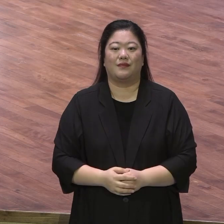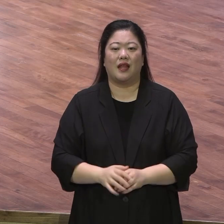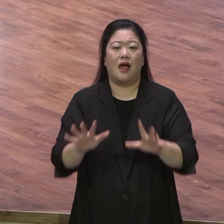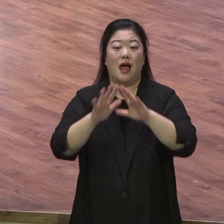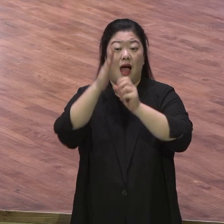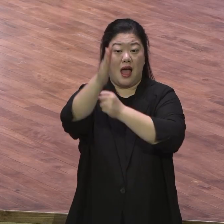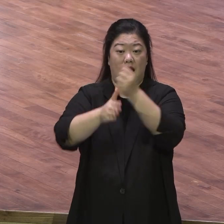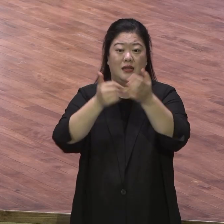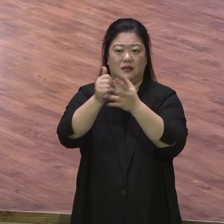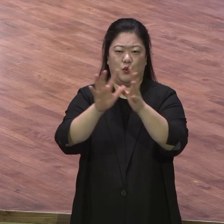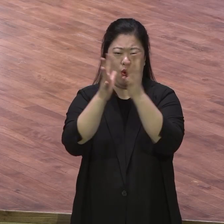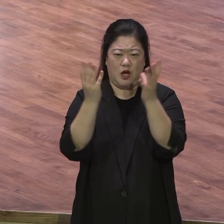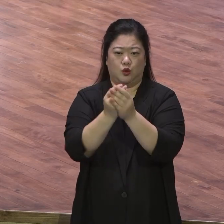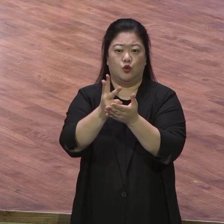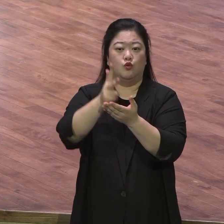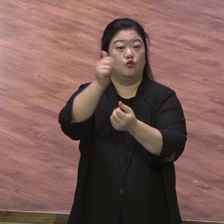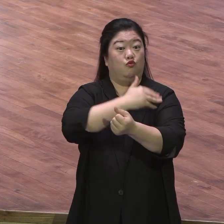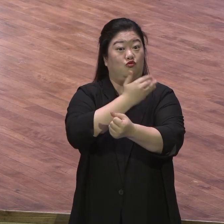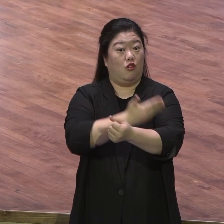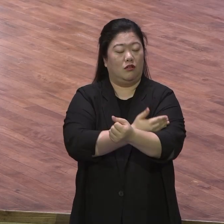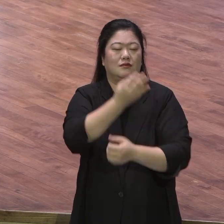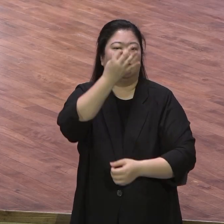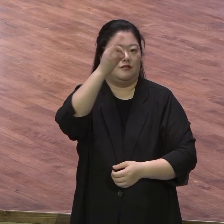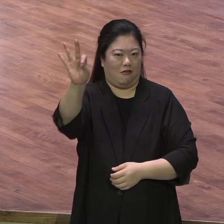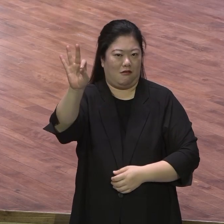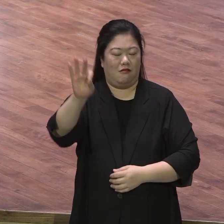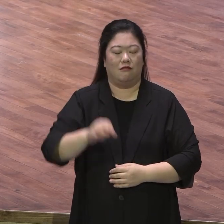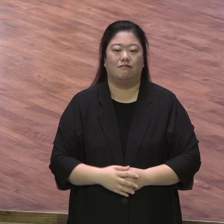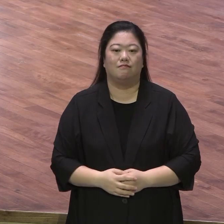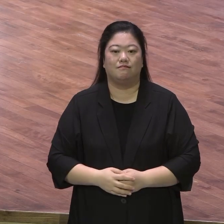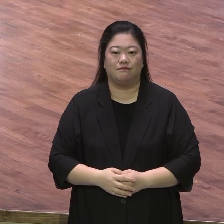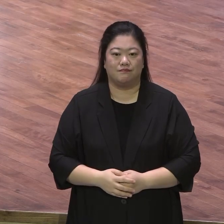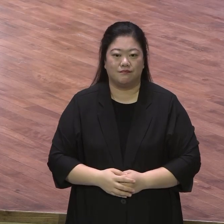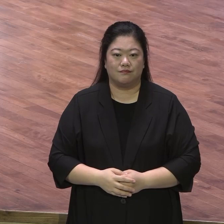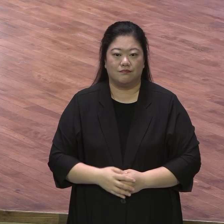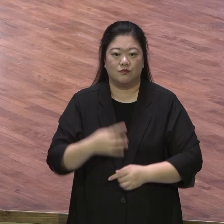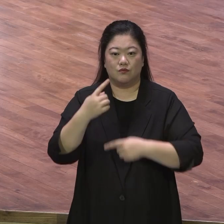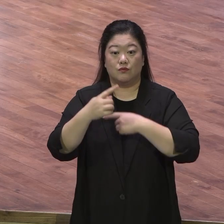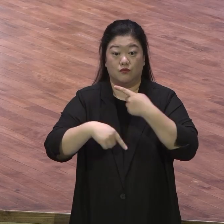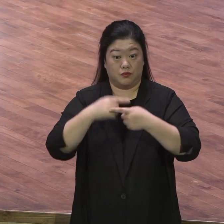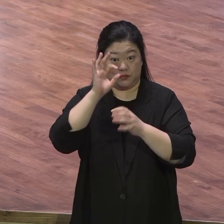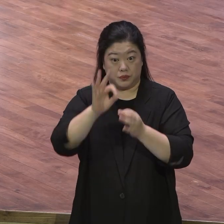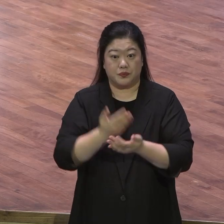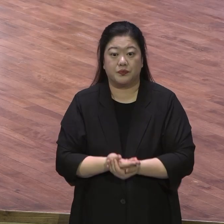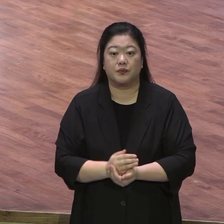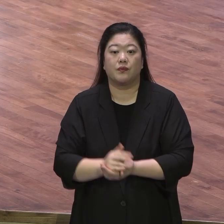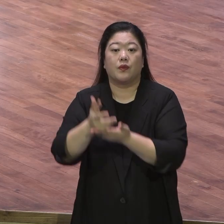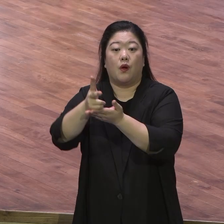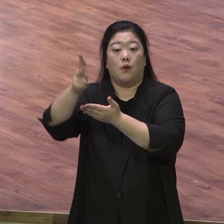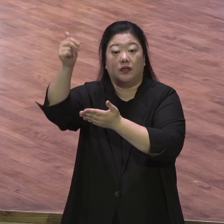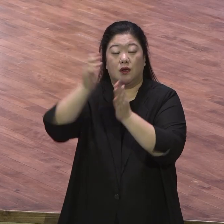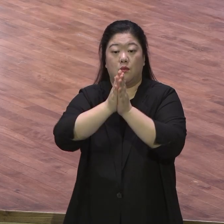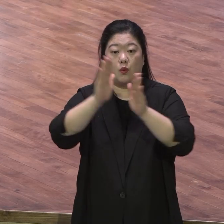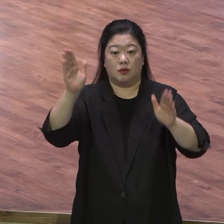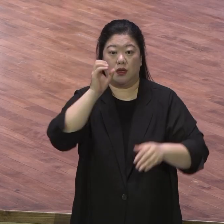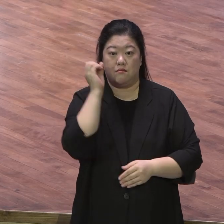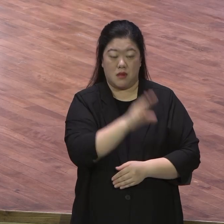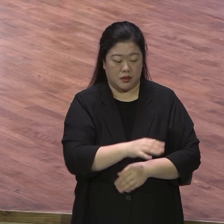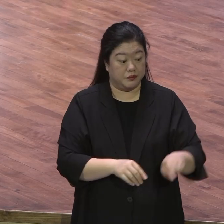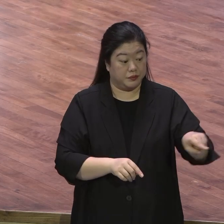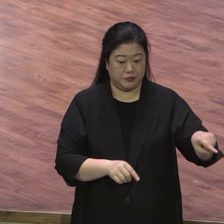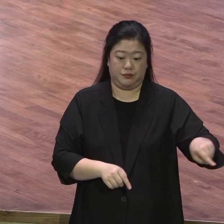인정입니다. 자 1절로 5절을 제가 읽어드리겠습니다. 요하께서 모세에게 말씀하여 이르시되 너는 이스라엘